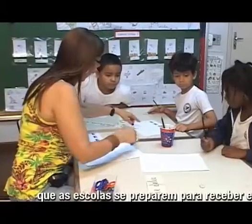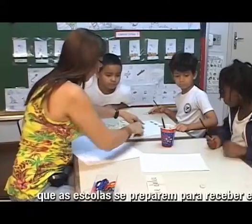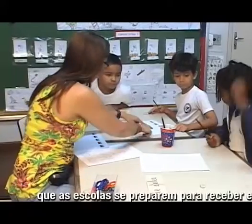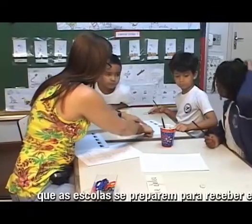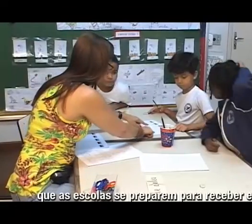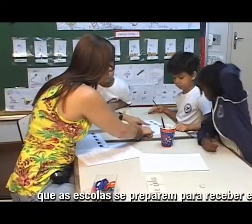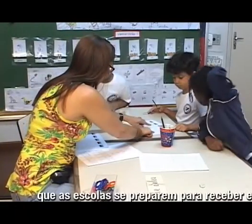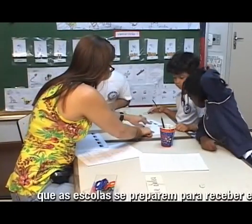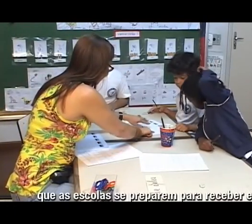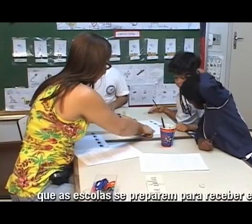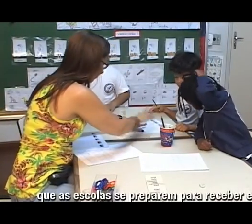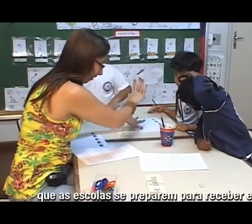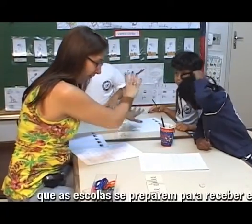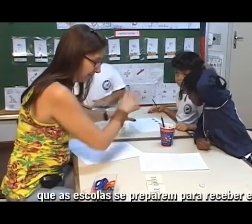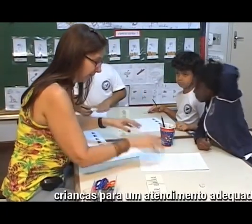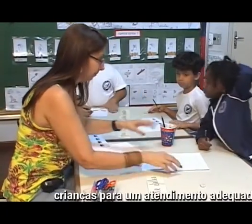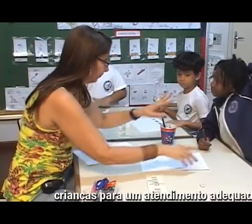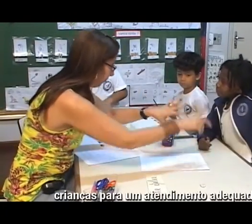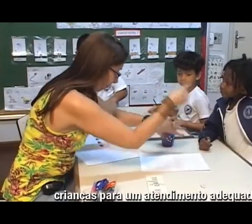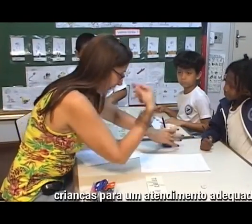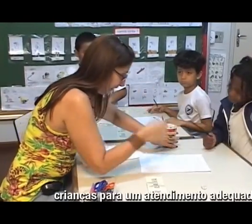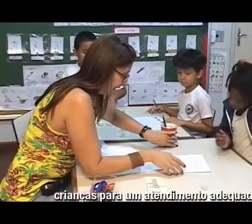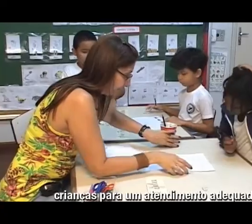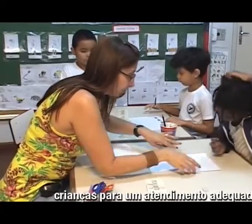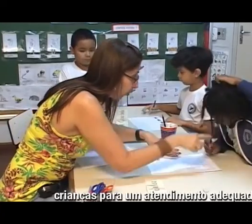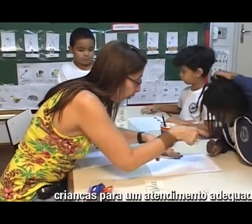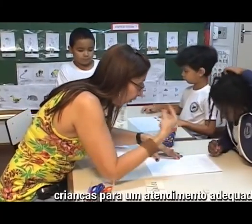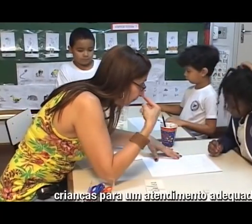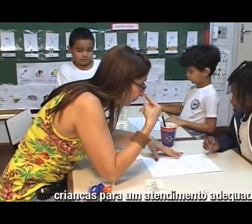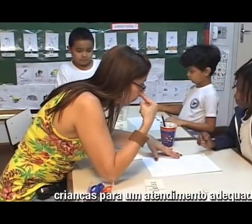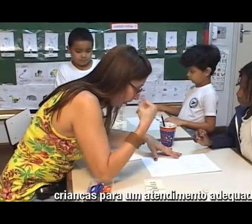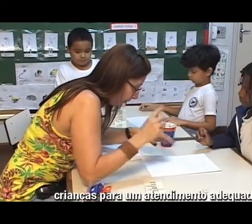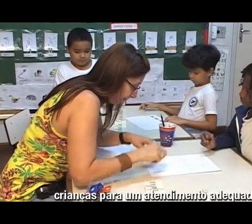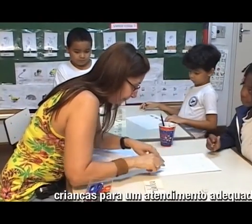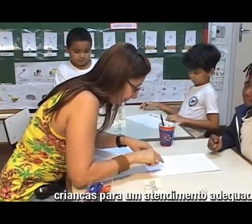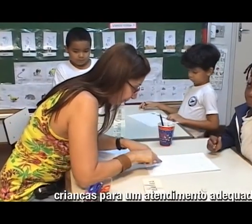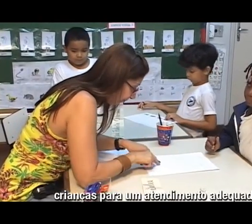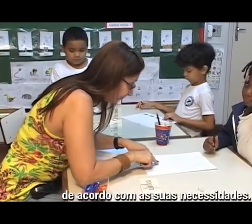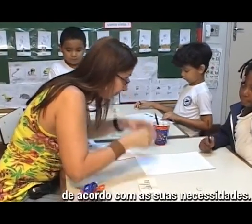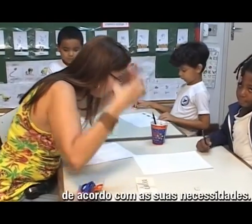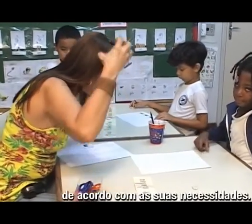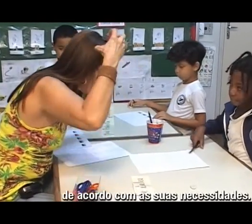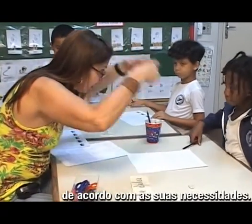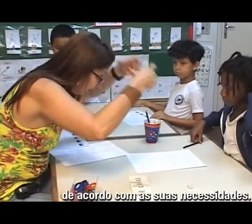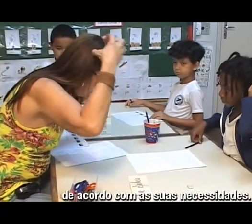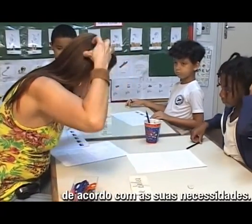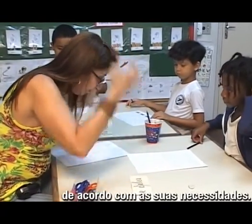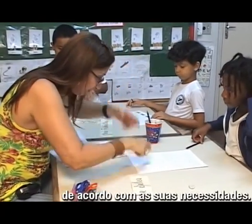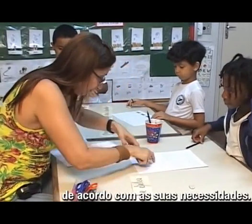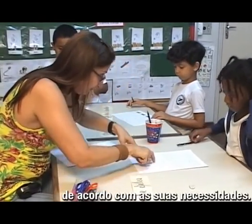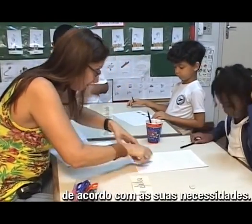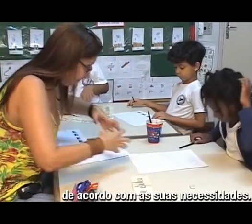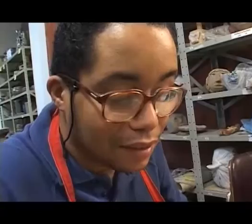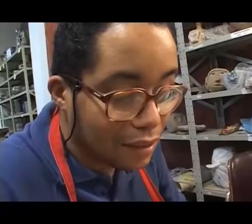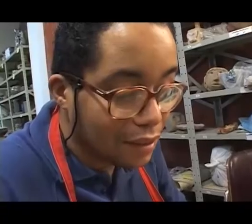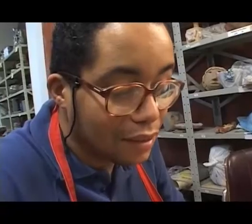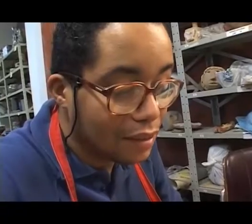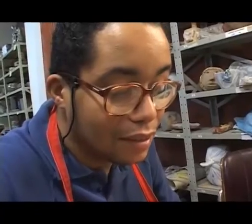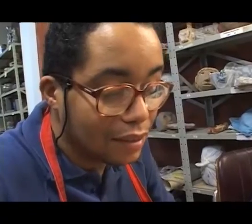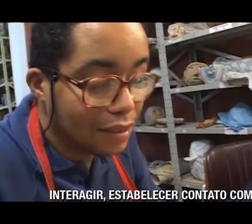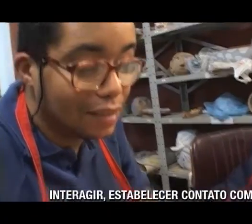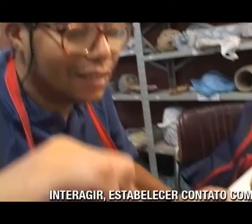se preparem para receber essas crianças para um atendimento adequado, de acordo com as suas